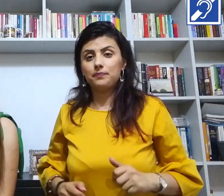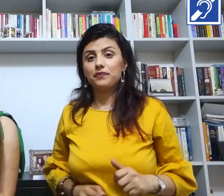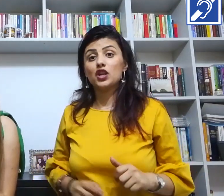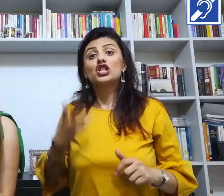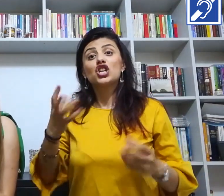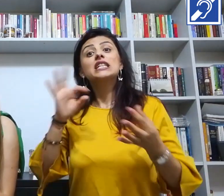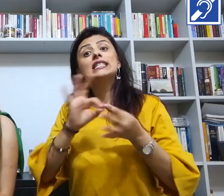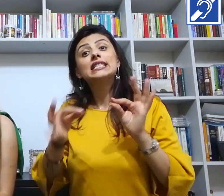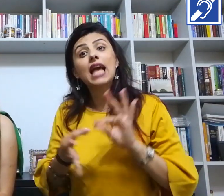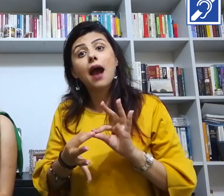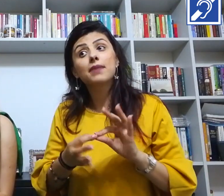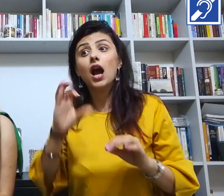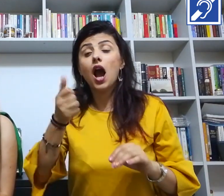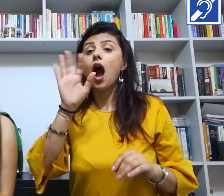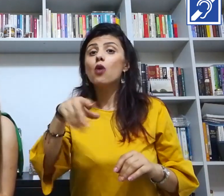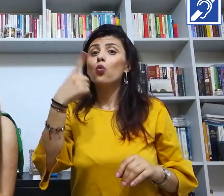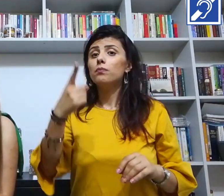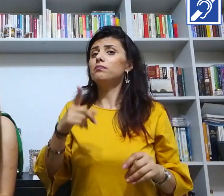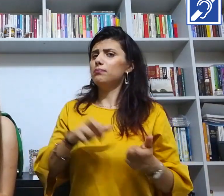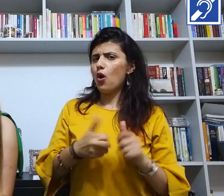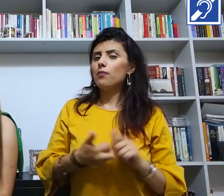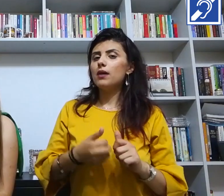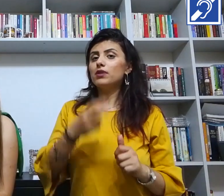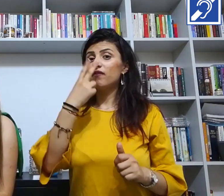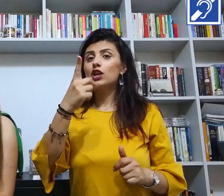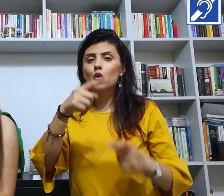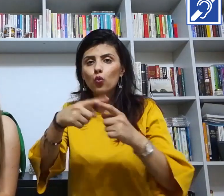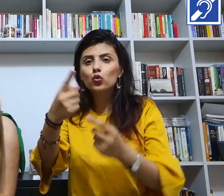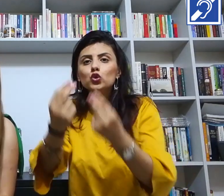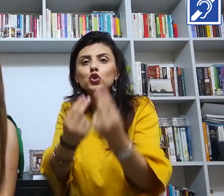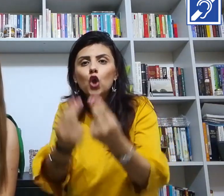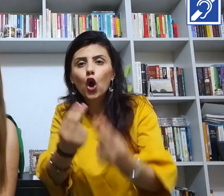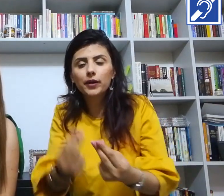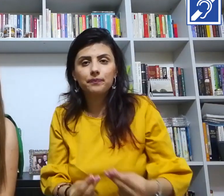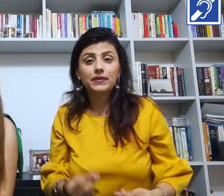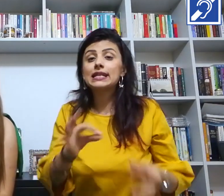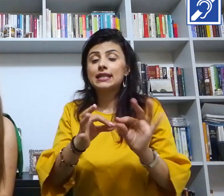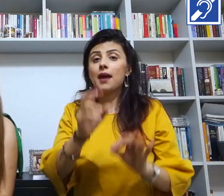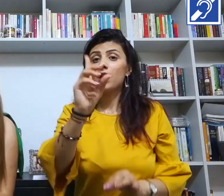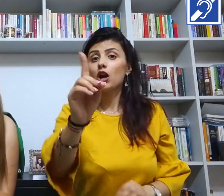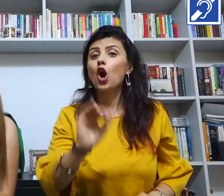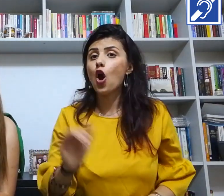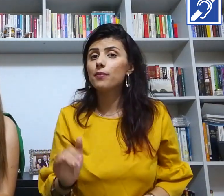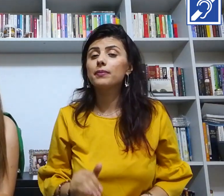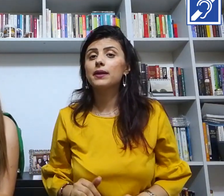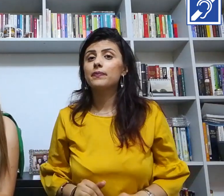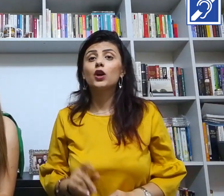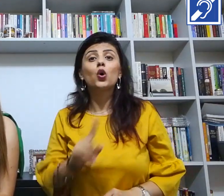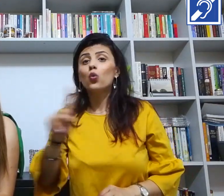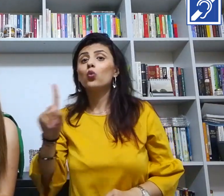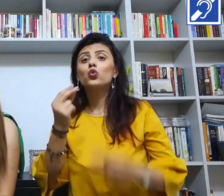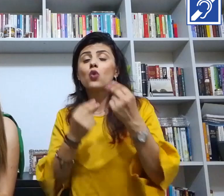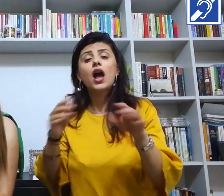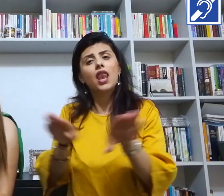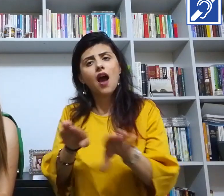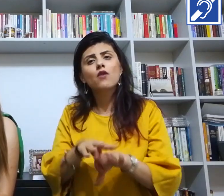înseamnă că are un deficit în ceea ce privește jocul? Înseamnă că al dumneavoastră copil nu se joacă la